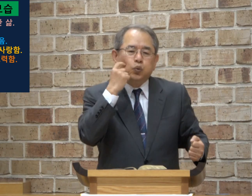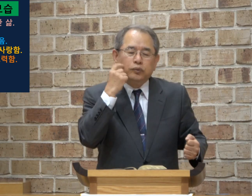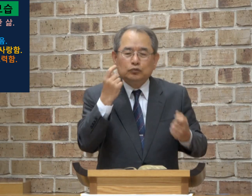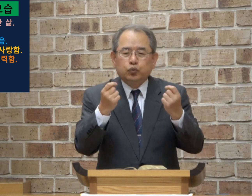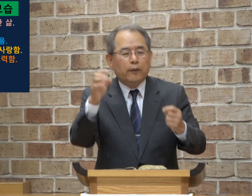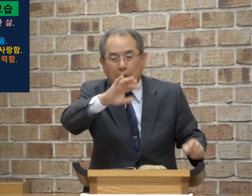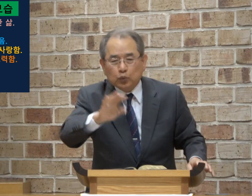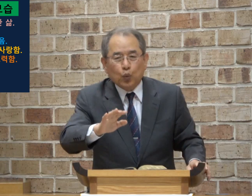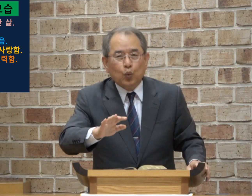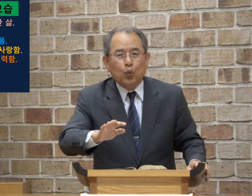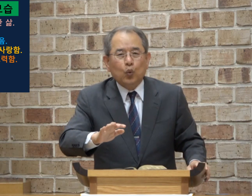알면서도